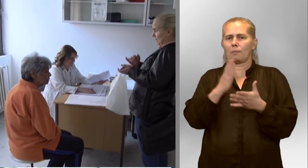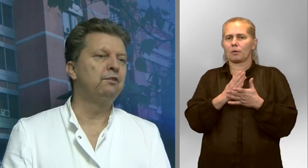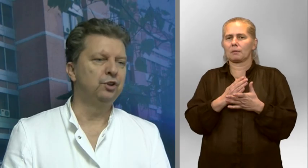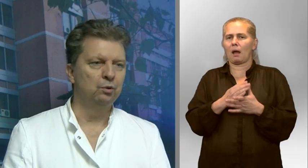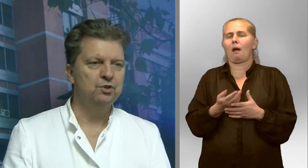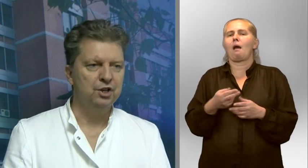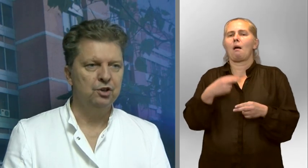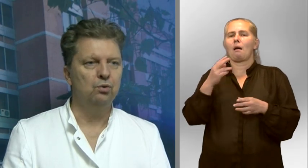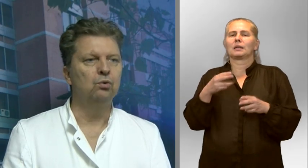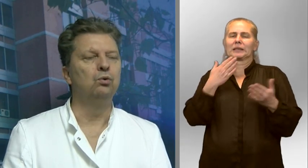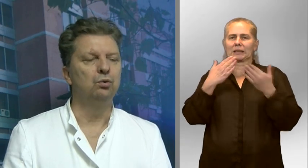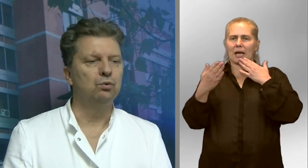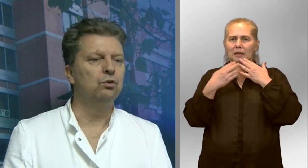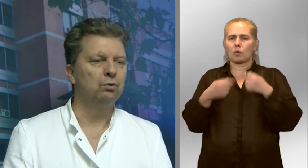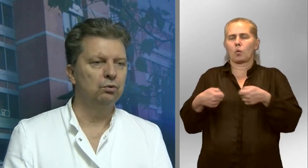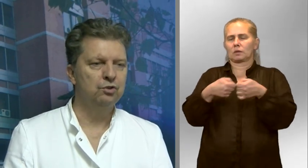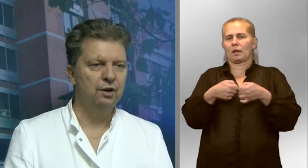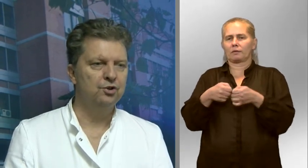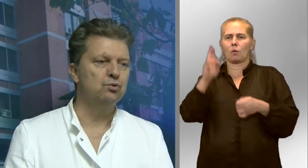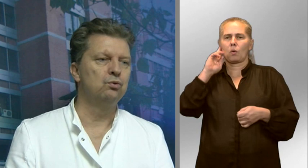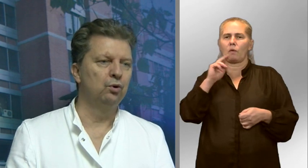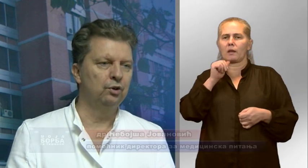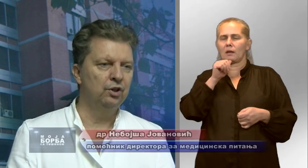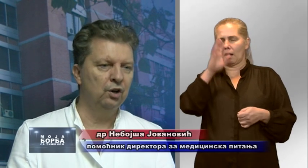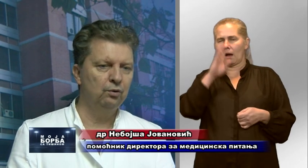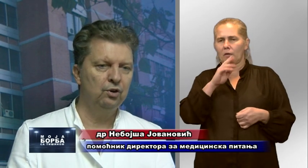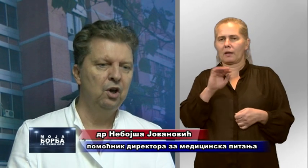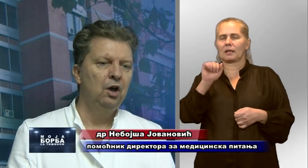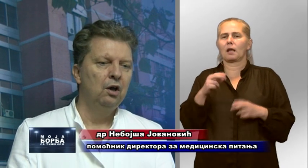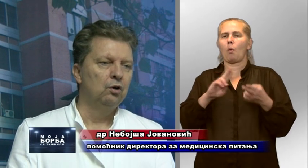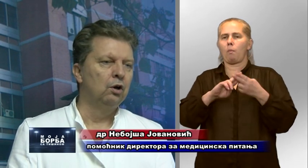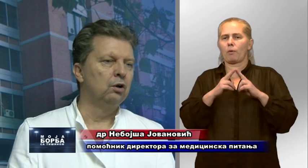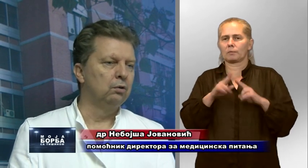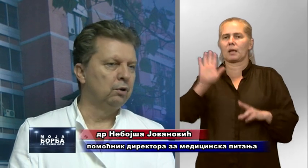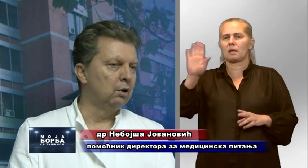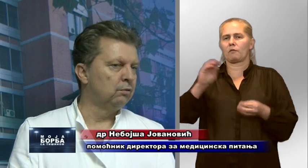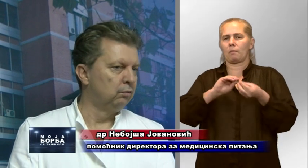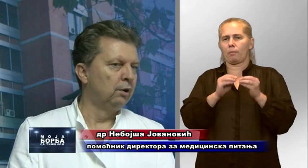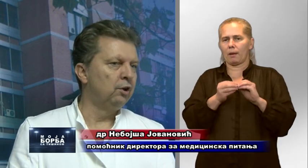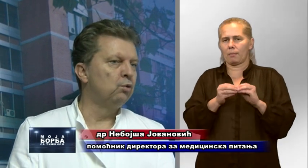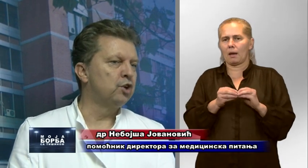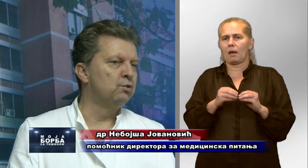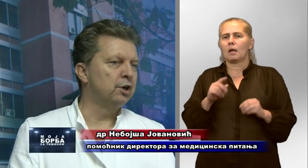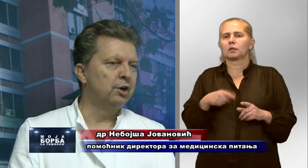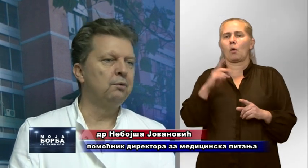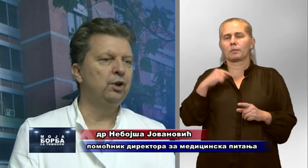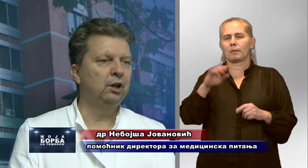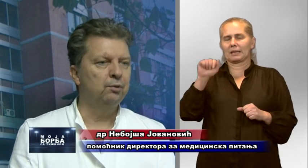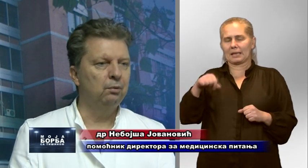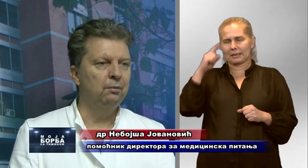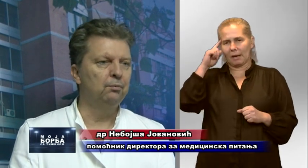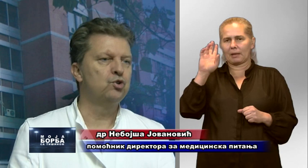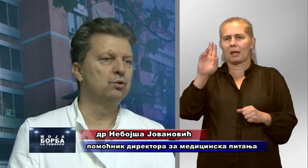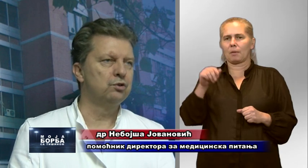na preventivnom sastanku u Savezu gluvih i nagluvih, da vidimo čemu se radi, da li imaju